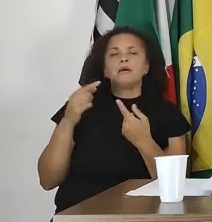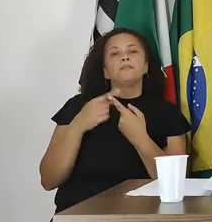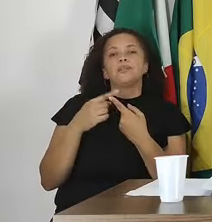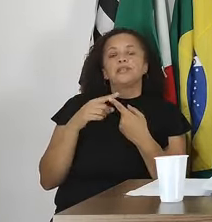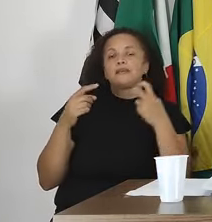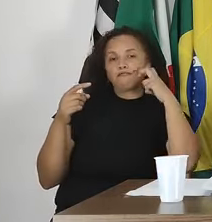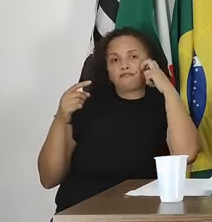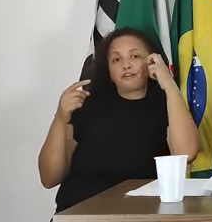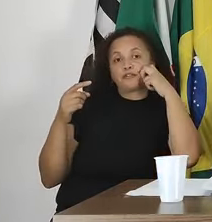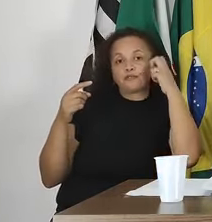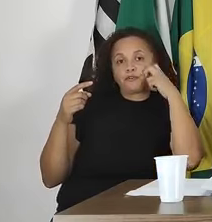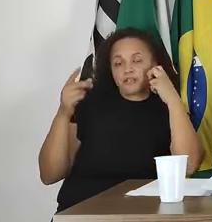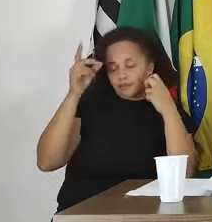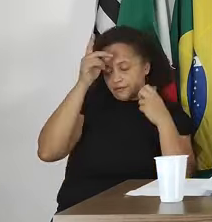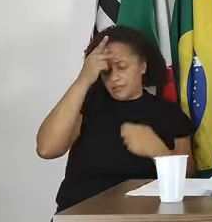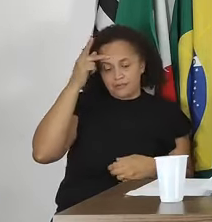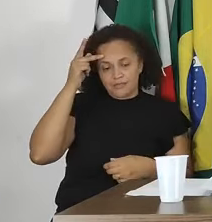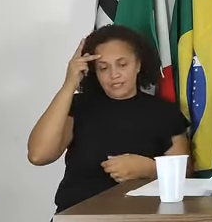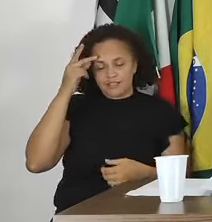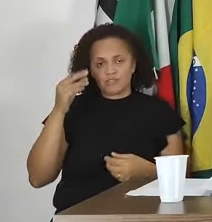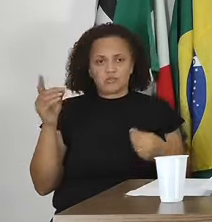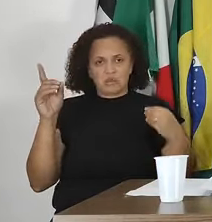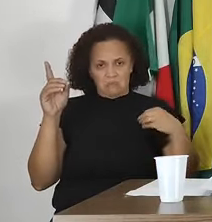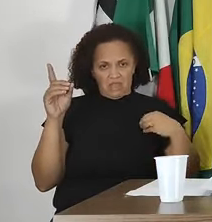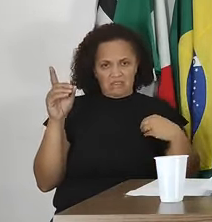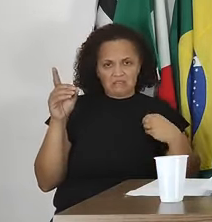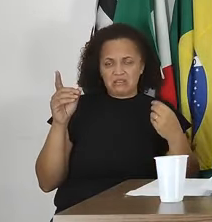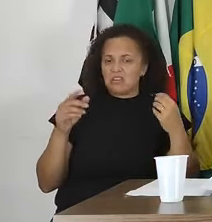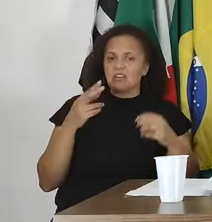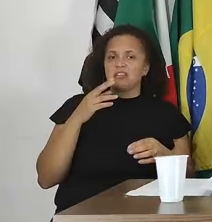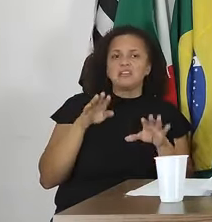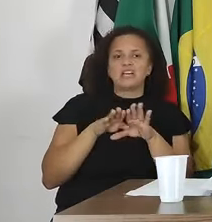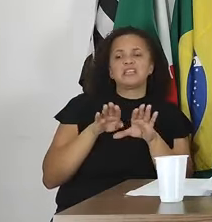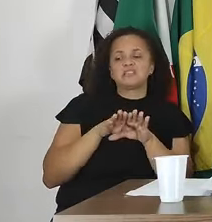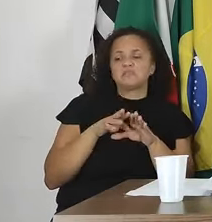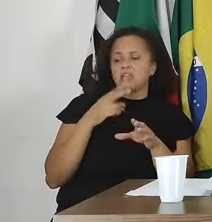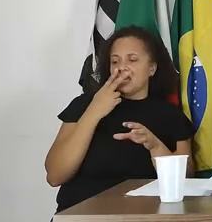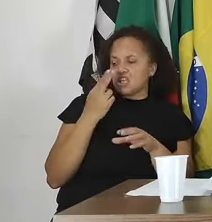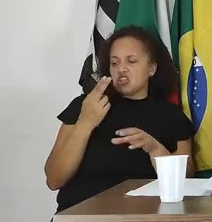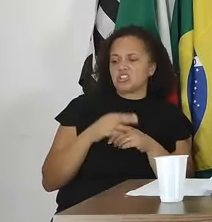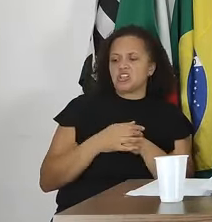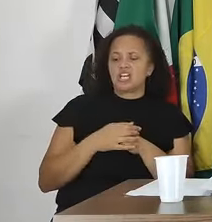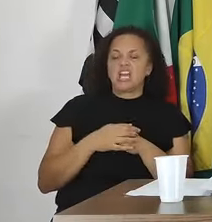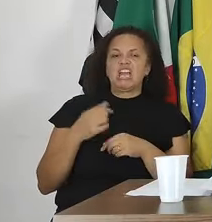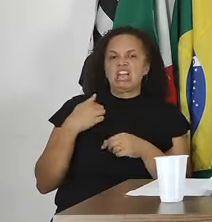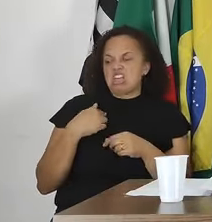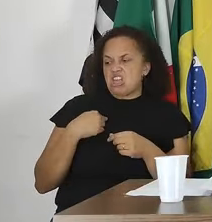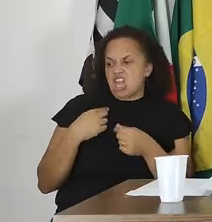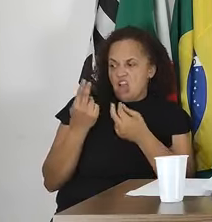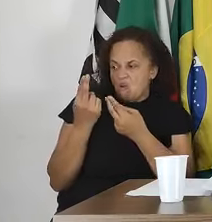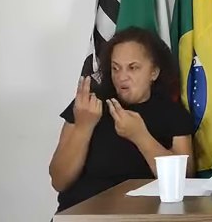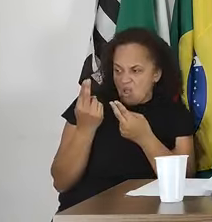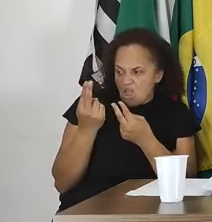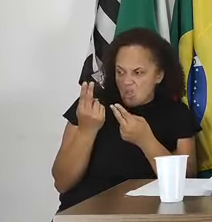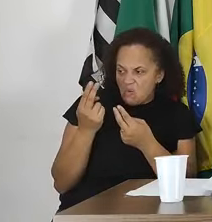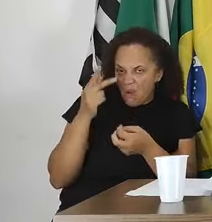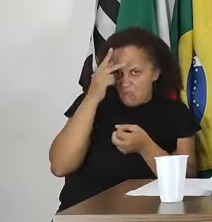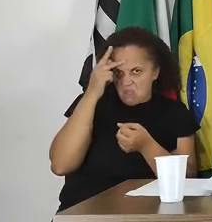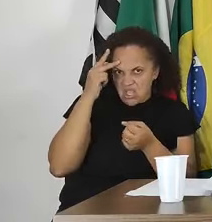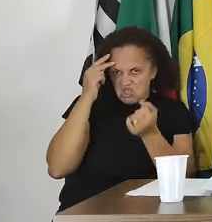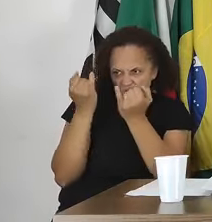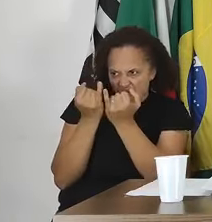eles vão falar assim, para ficar igual aquele ali, eu prefiro, né? Eu prefiro nem ser evangélico, eu prefiro